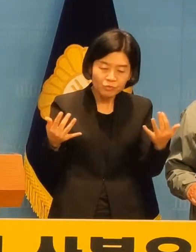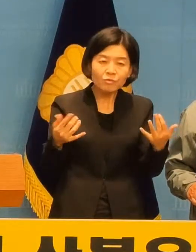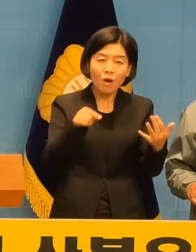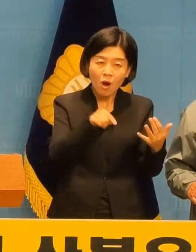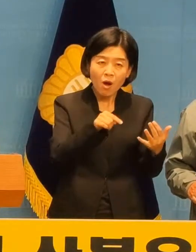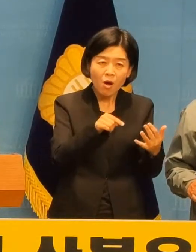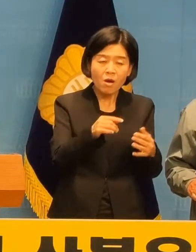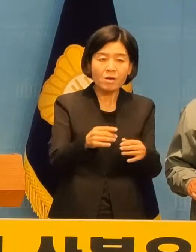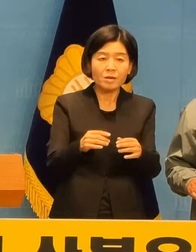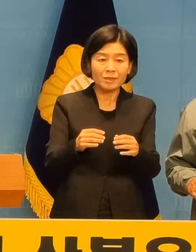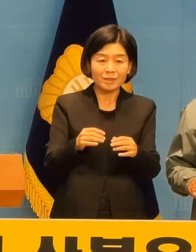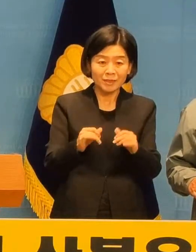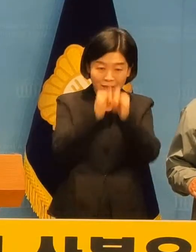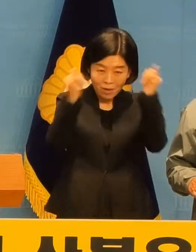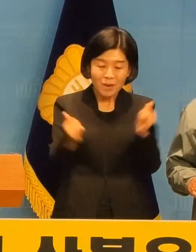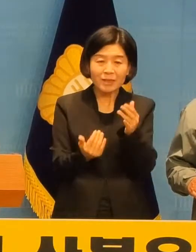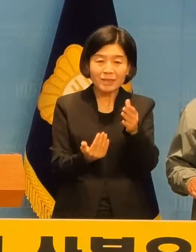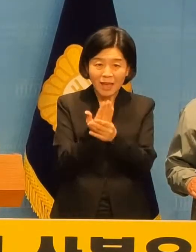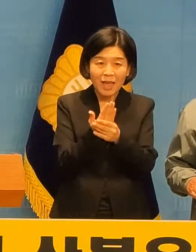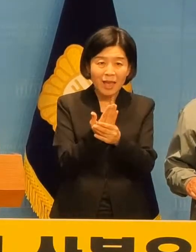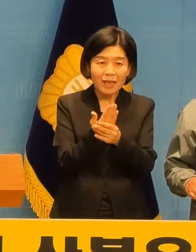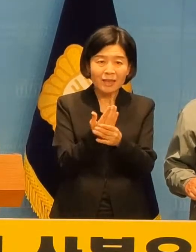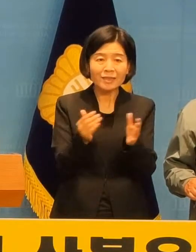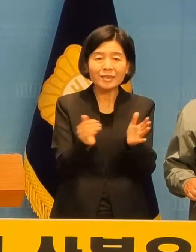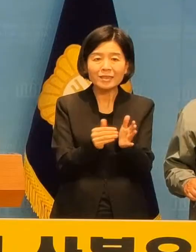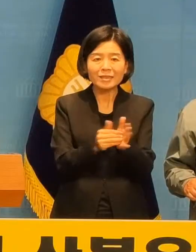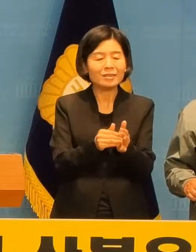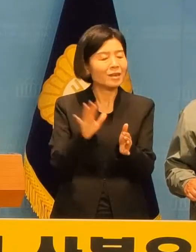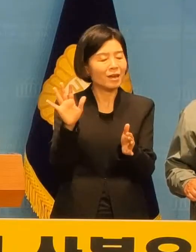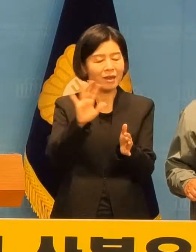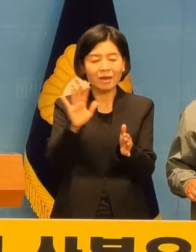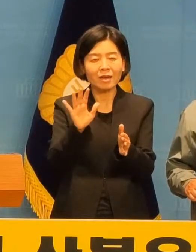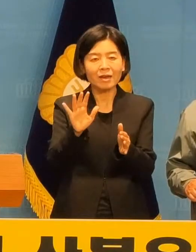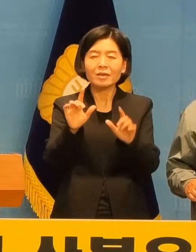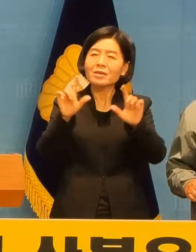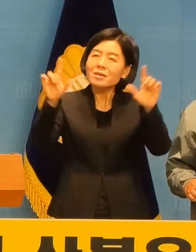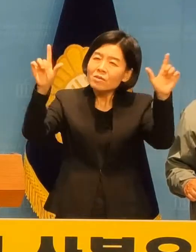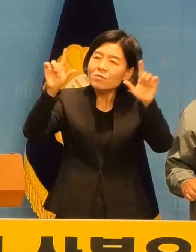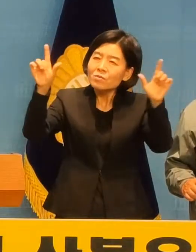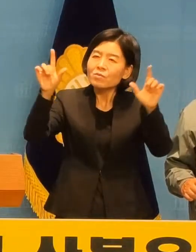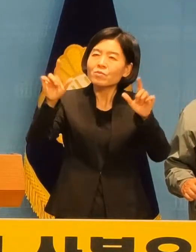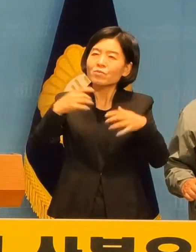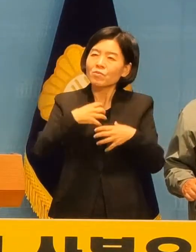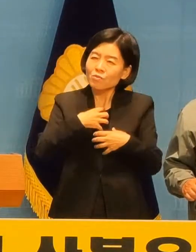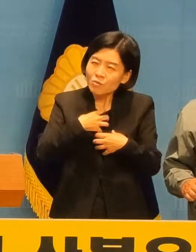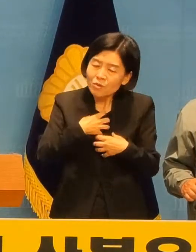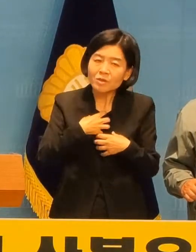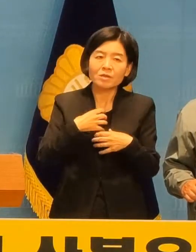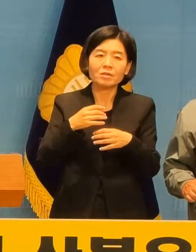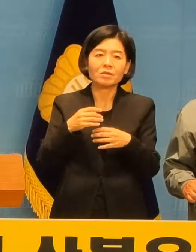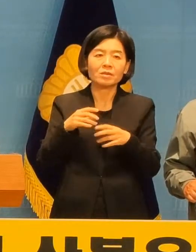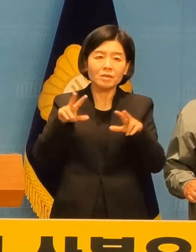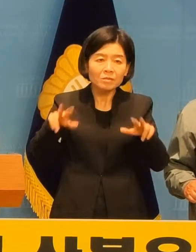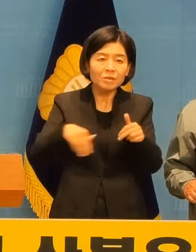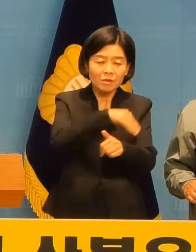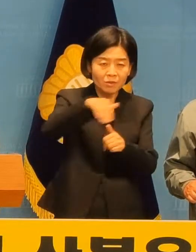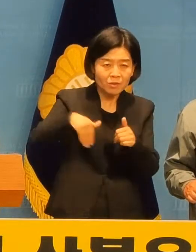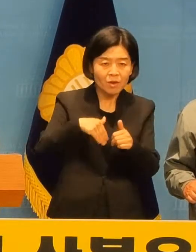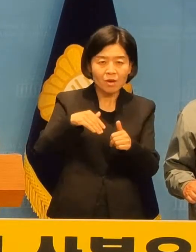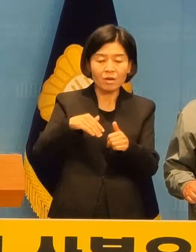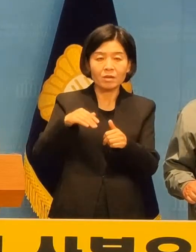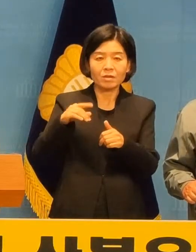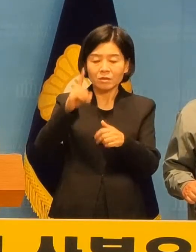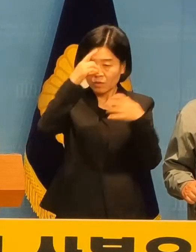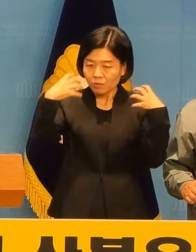단순한 사회 재난으로 치부할 수 없습니다. 기후의 위기의 시대의 경고 속에 국가의